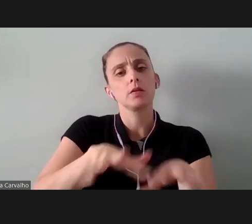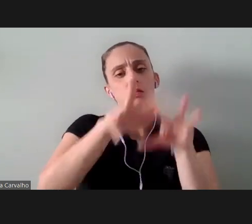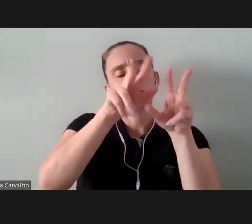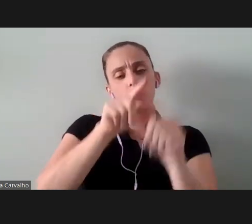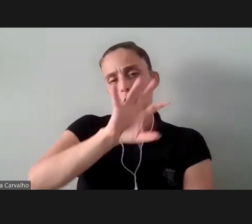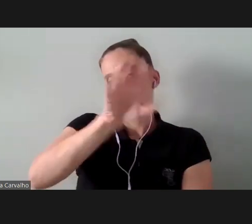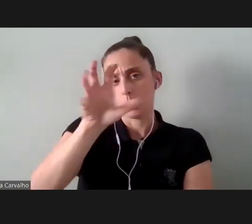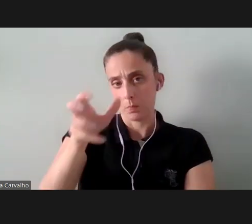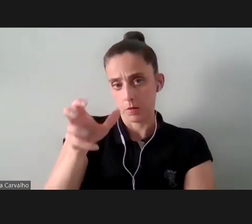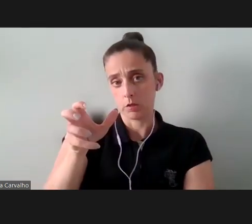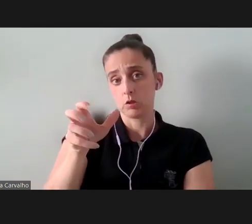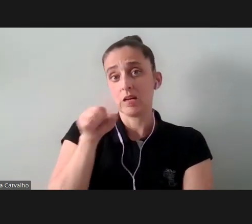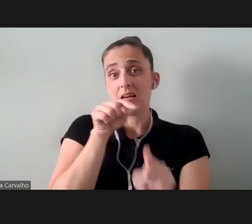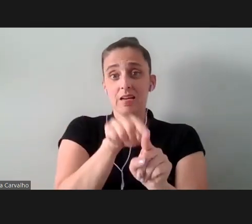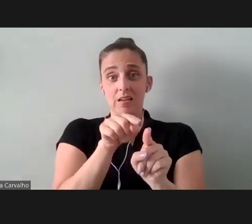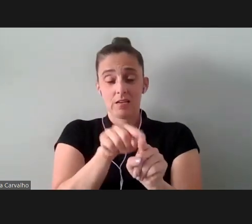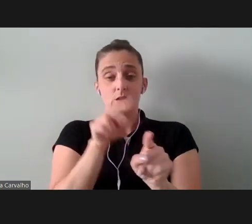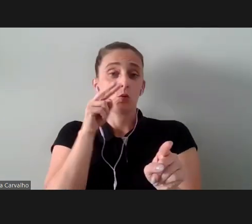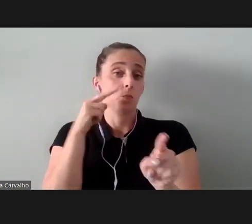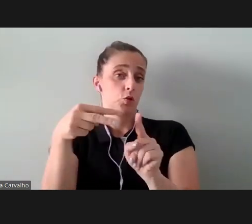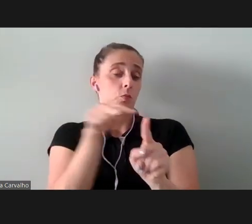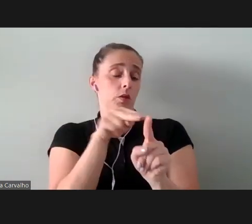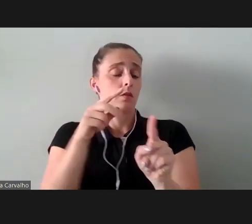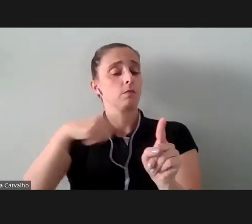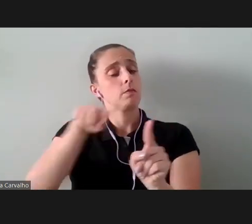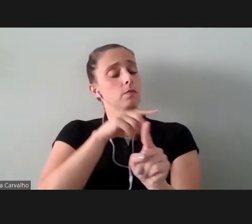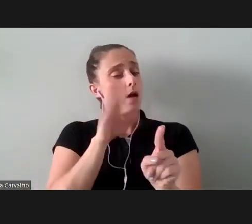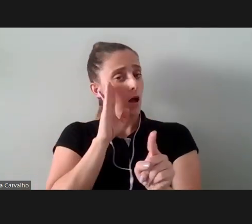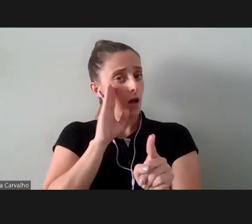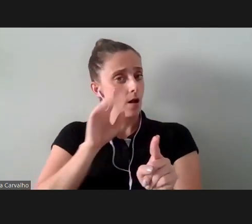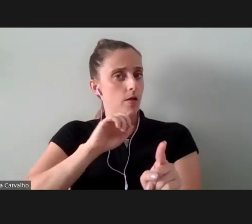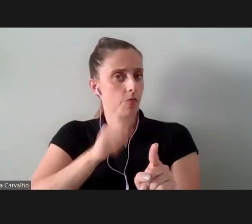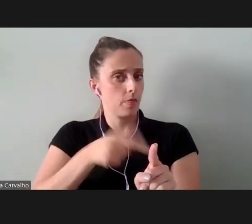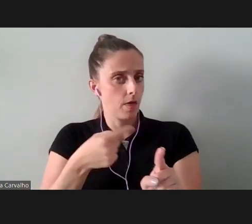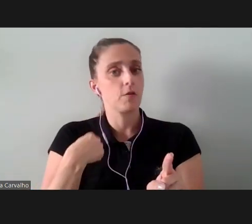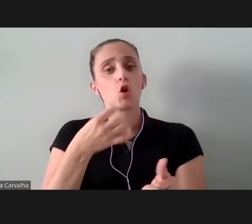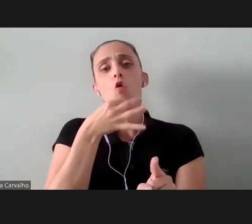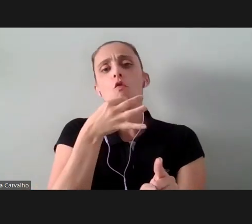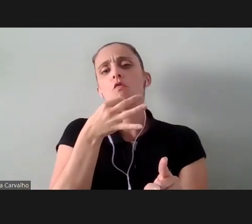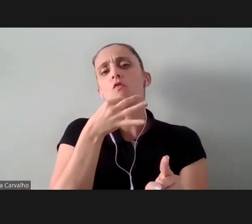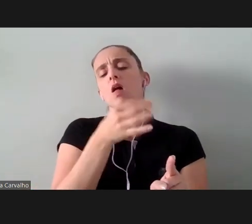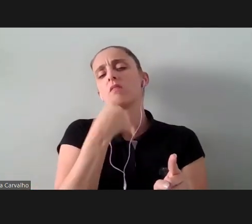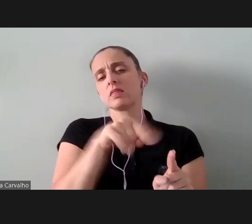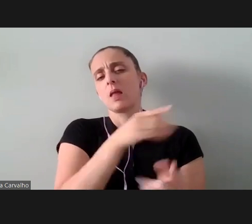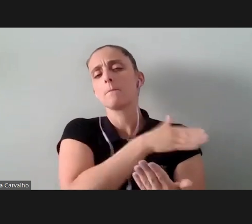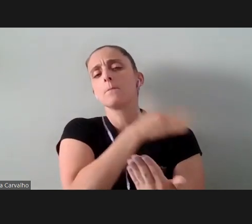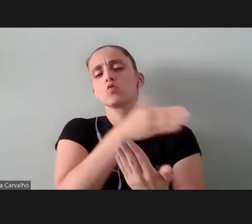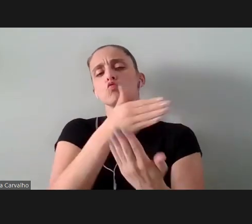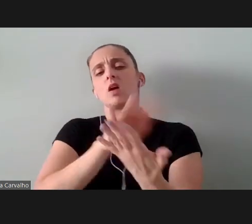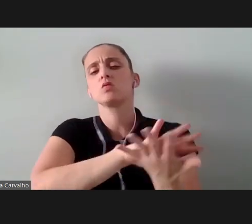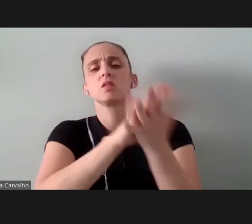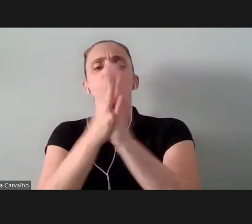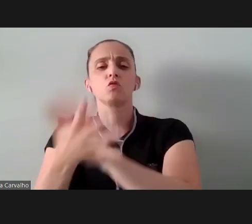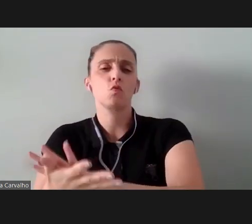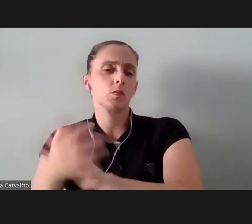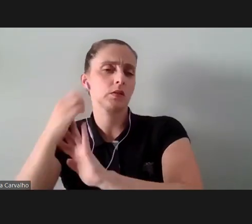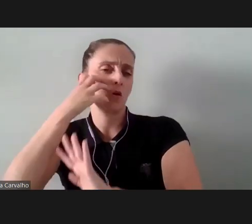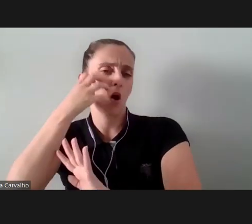perspectiva, nós temos de ter atenção a esse aspecto. Eu falava dos vários processos de reforma de que Angola hoje vem